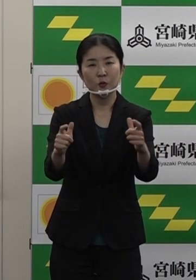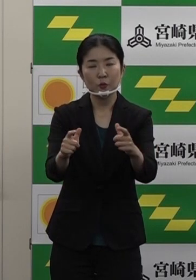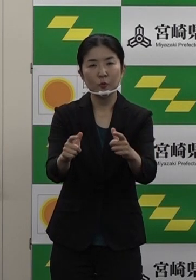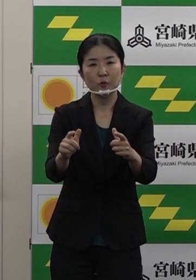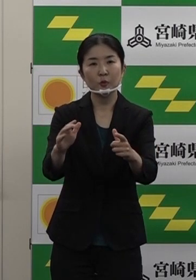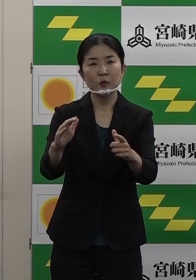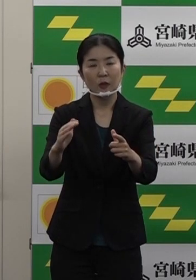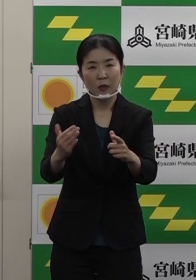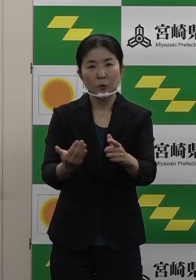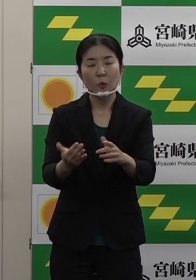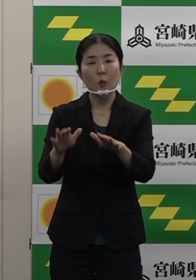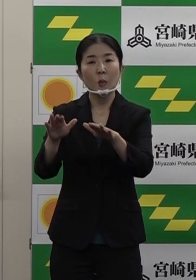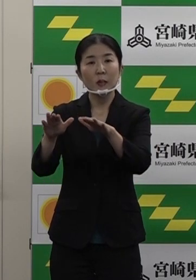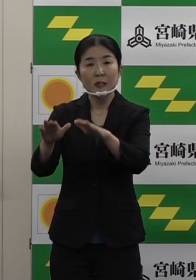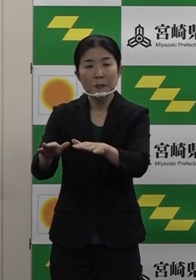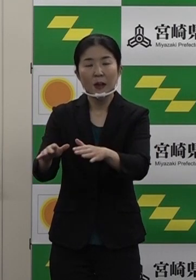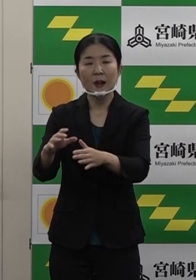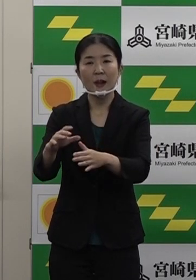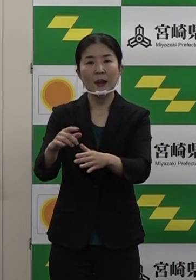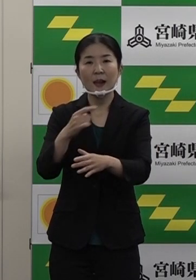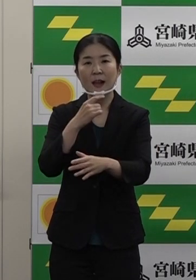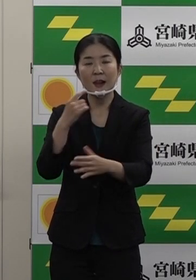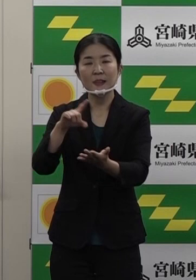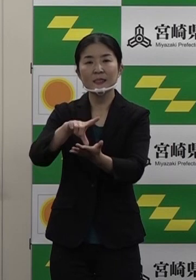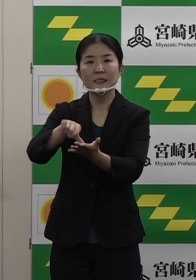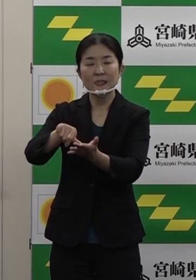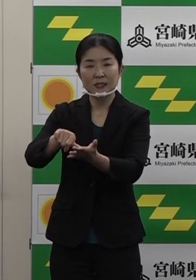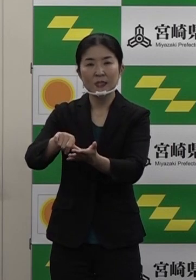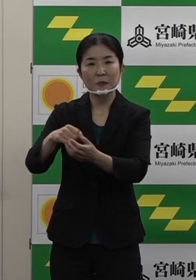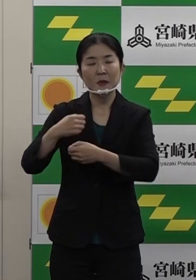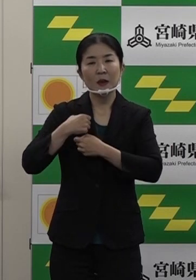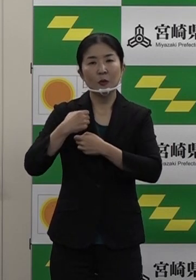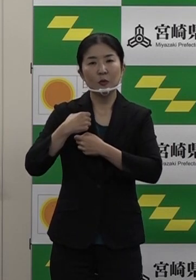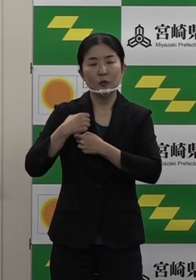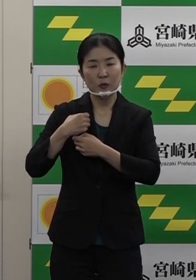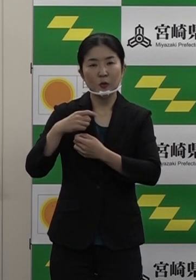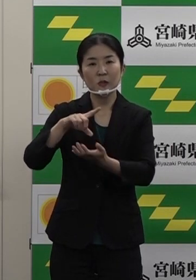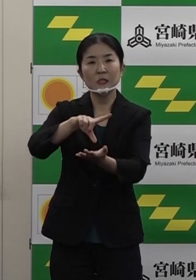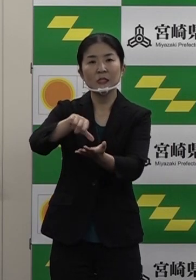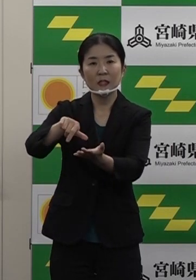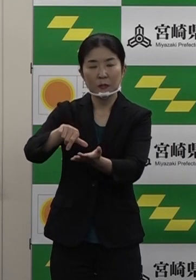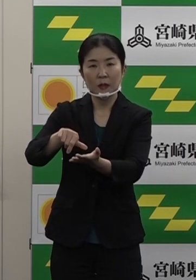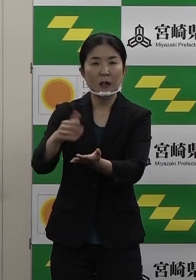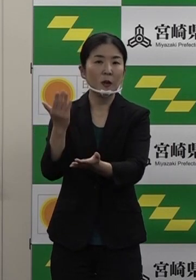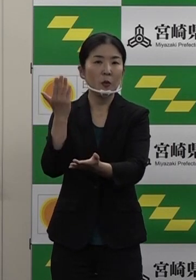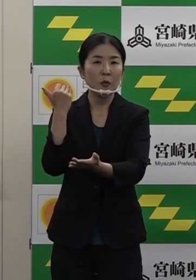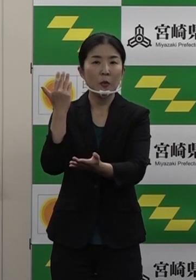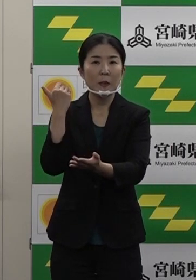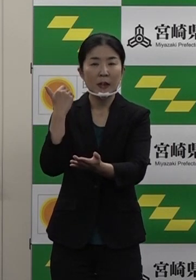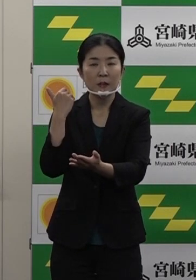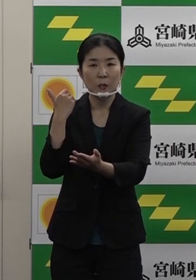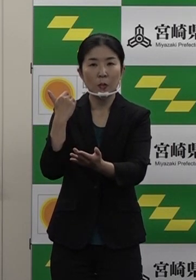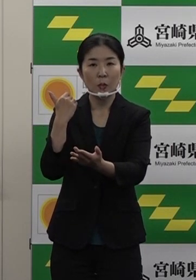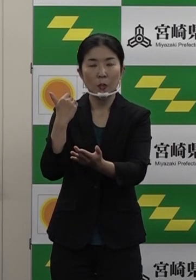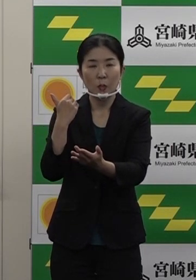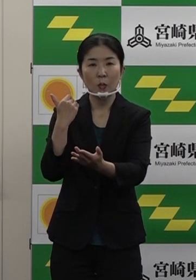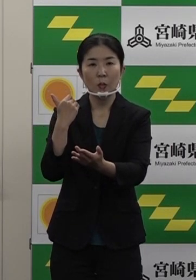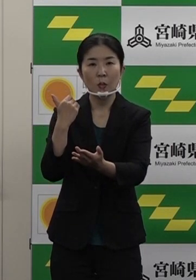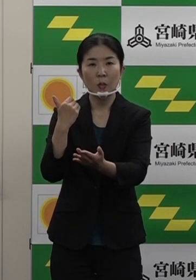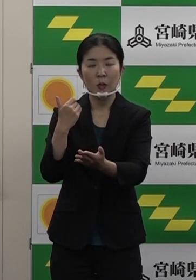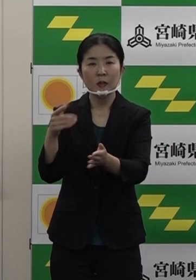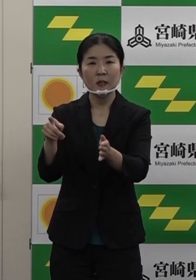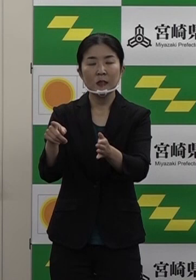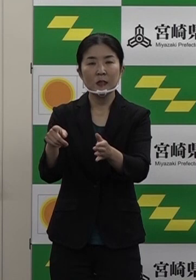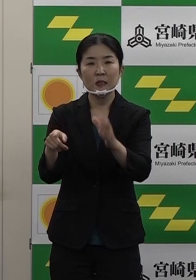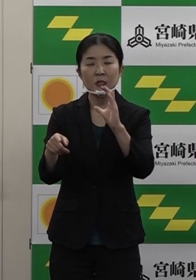の最後のところの今赤県域がこの都城で残るのは先日の複数の接待を伴う飲